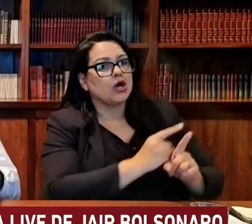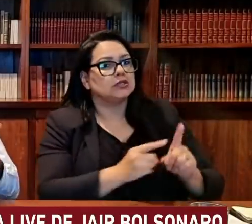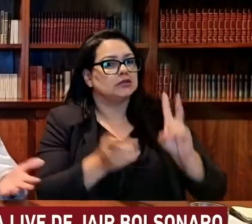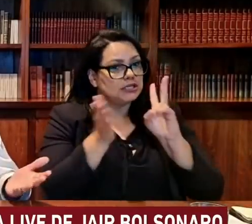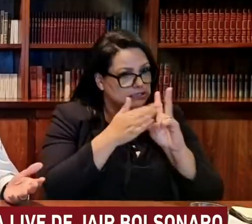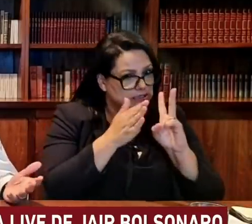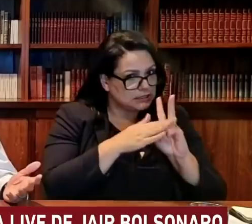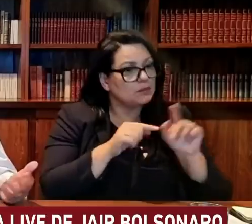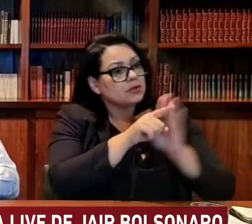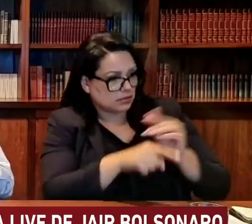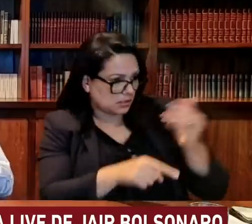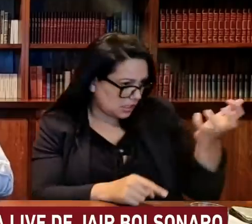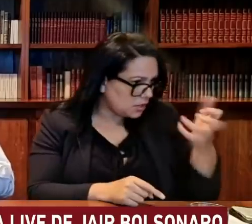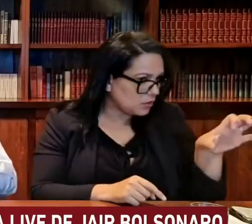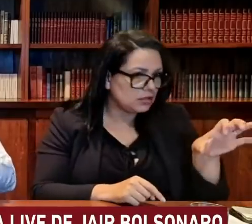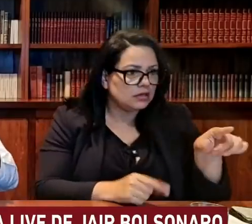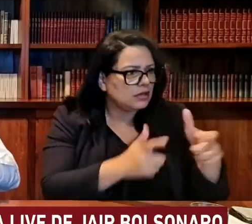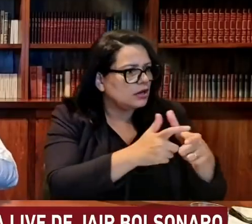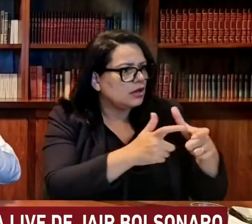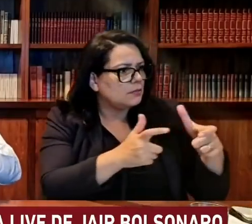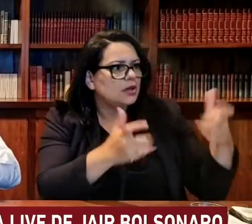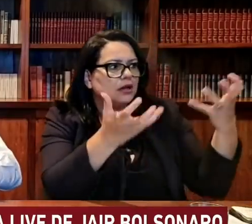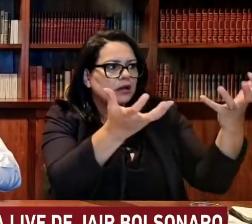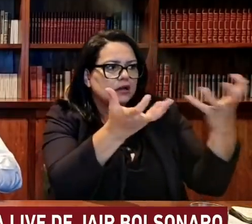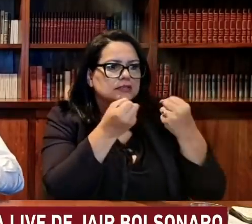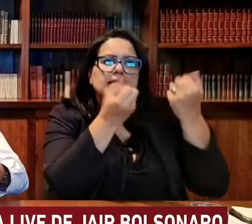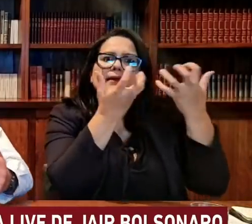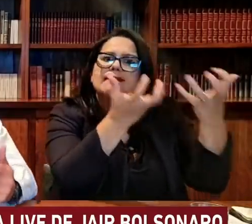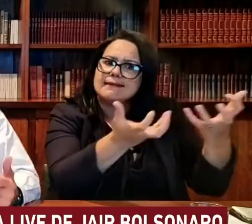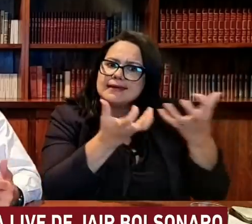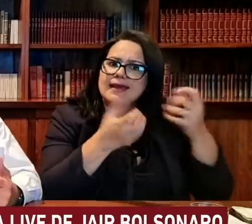que eu tenho conversado, querem isso aí. Alguns, obviamente, são